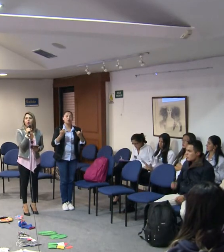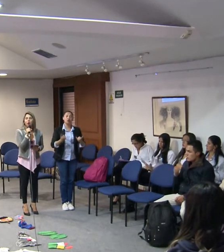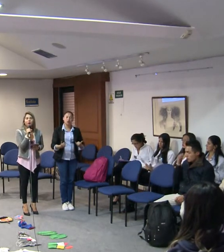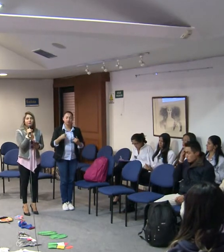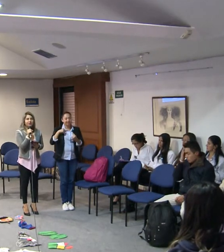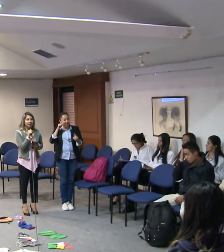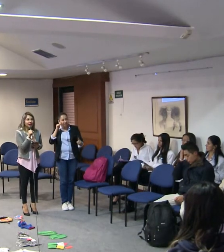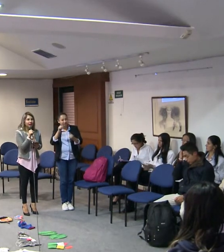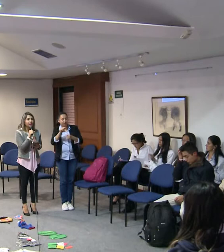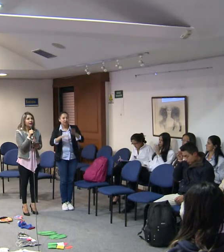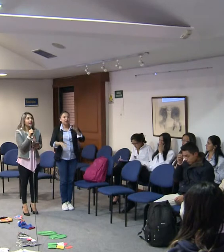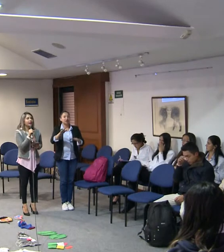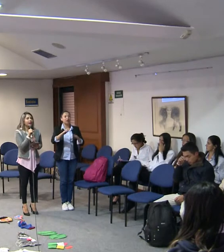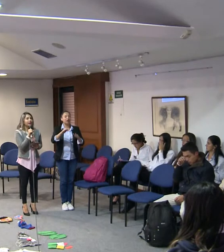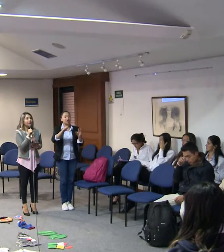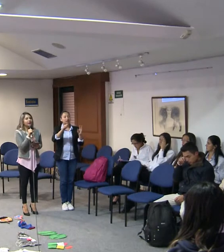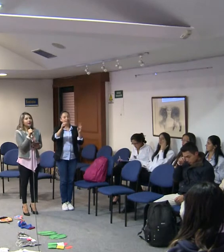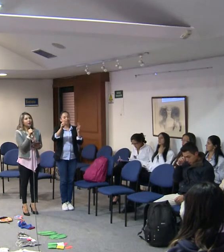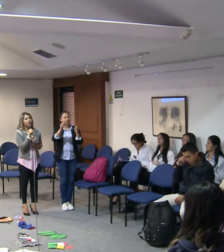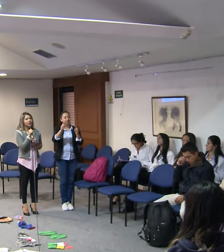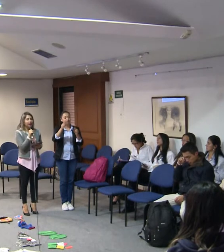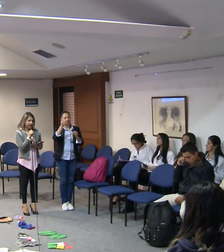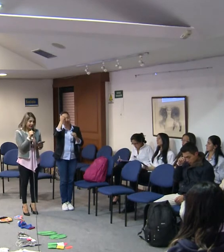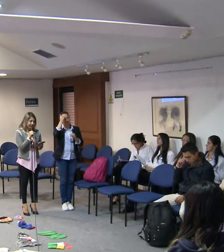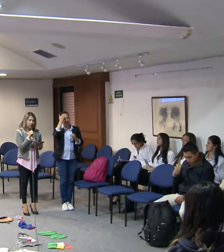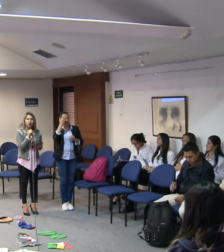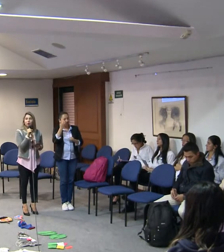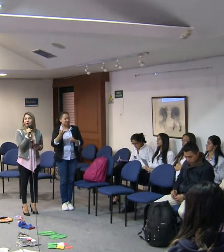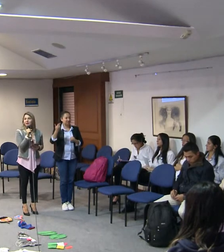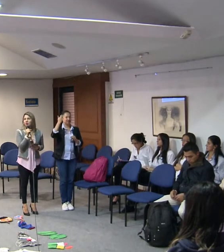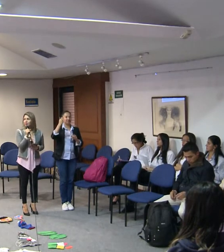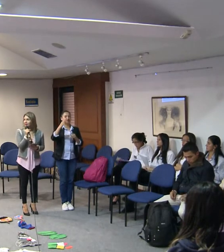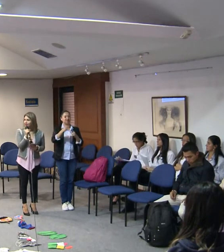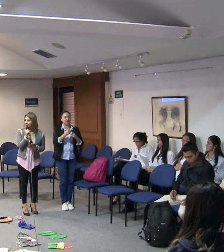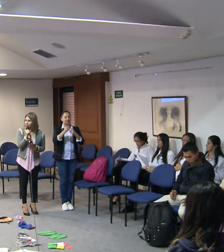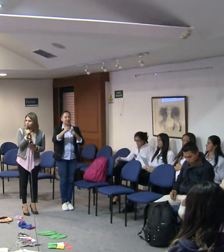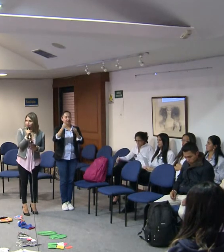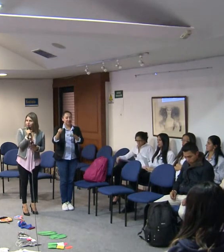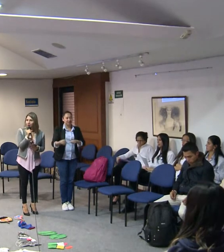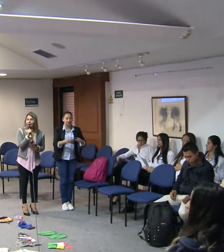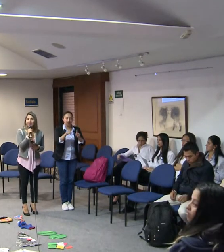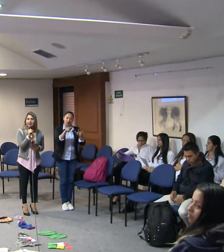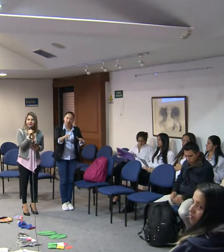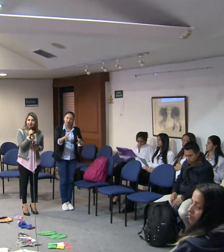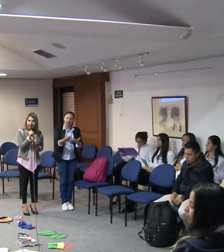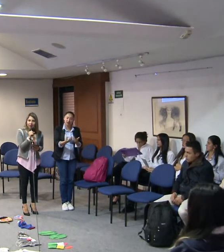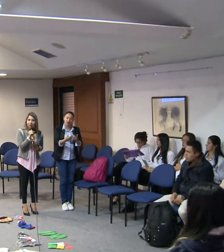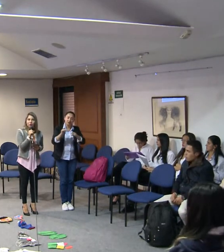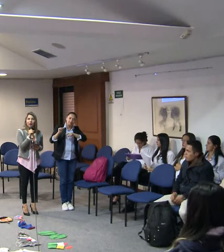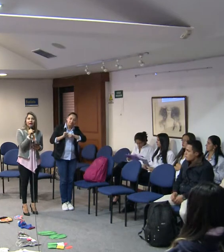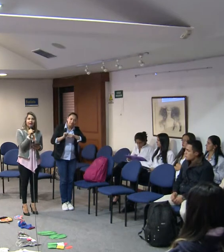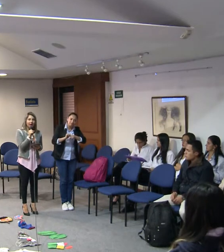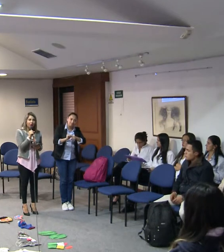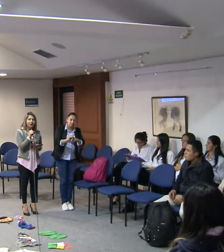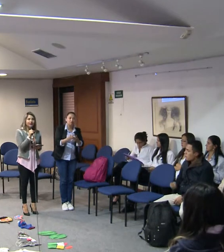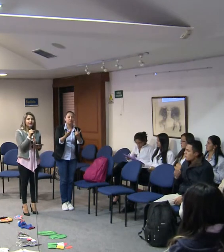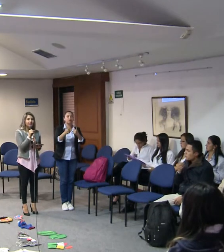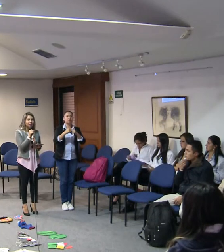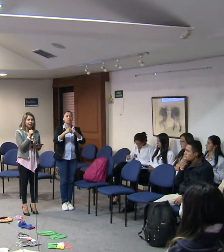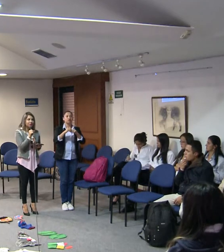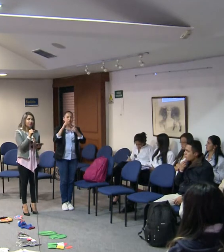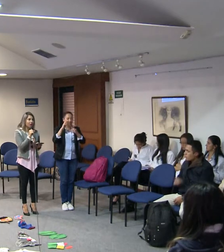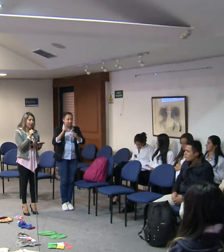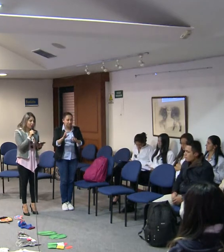un educador especial que realmente encuentre enriquecido su ejercicio investigativo. En este sentido, hemos generado una